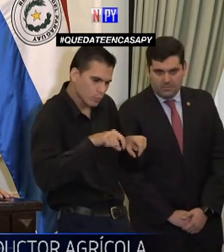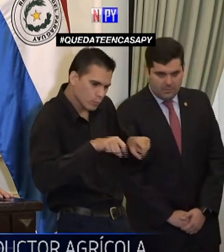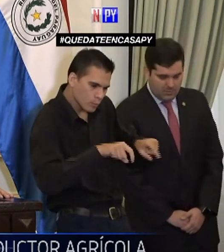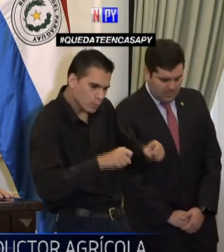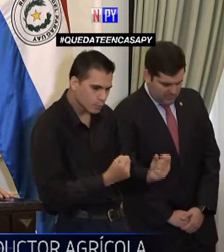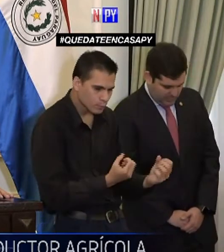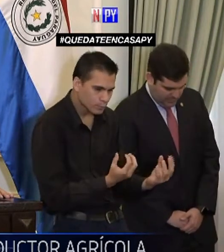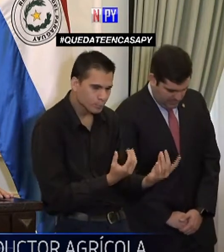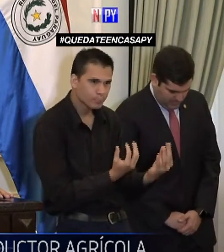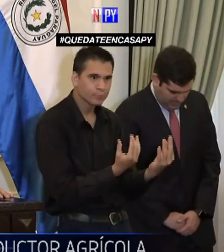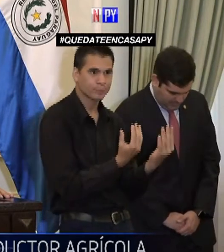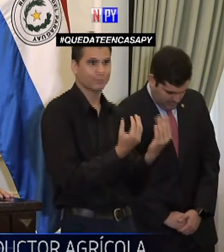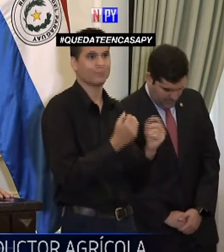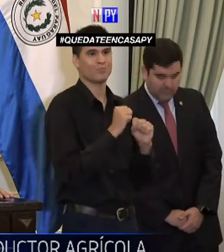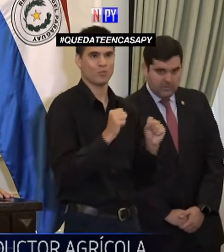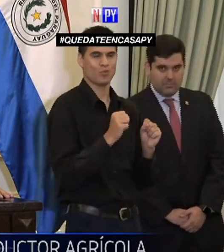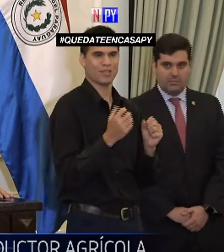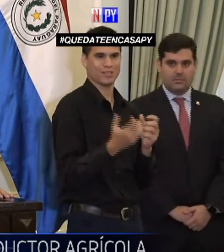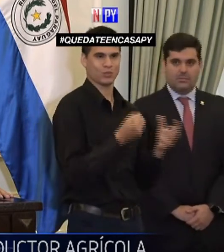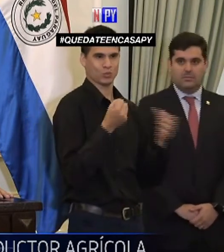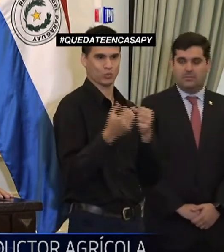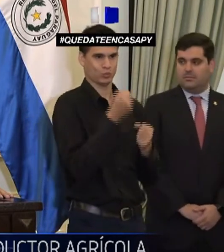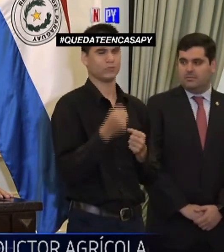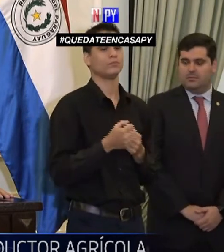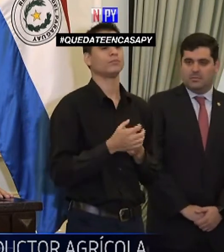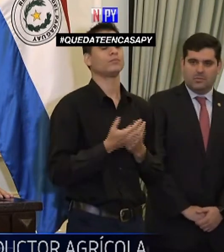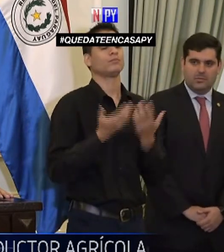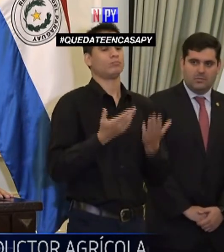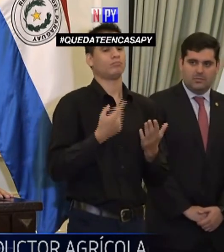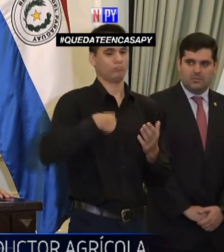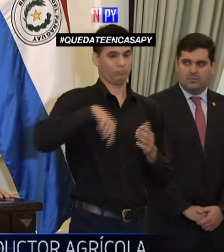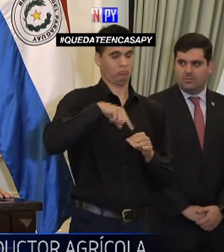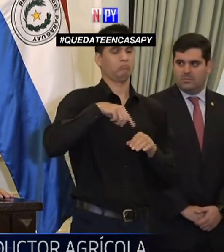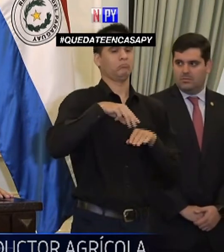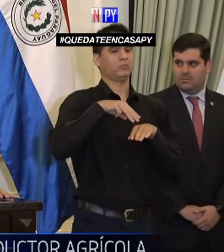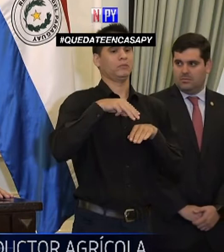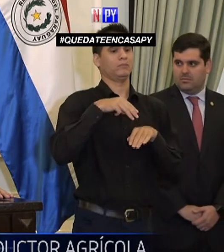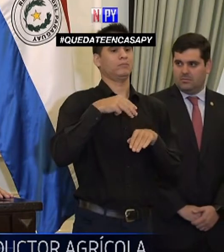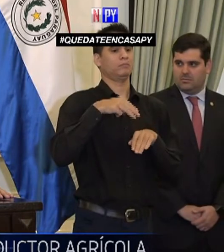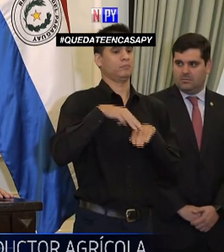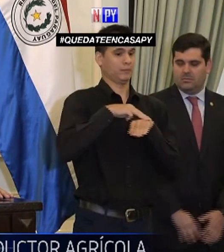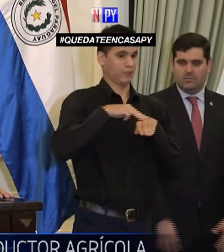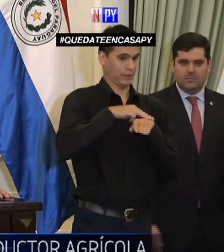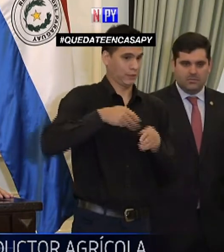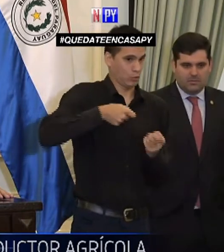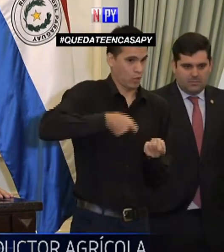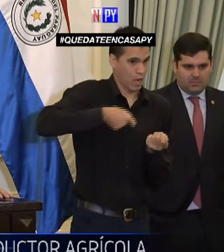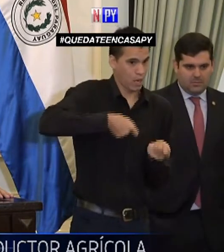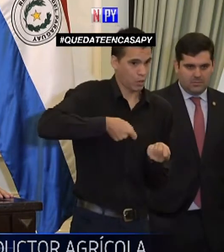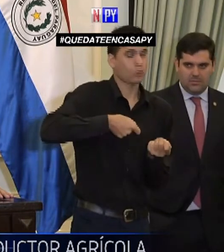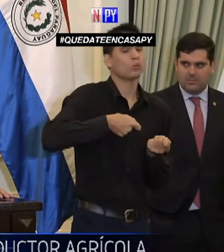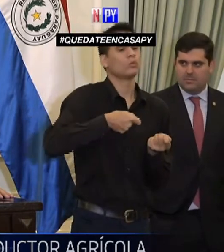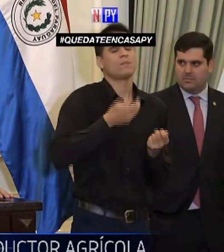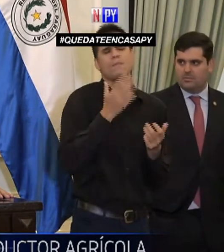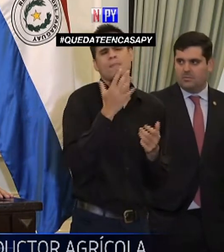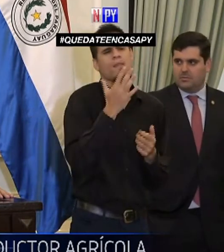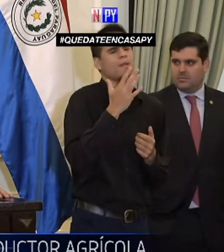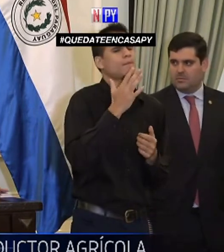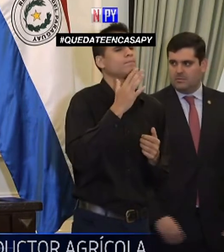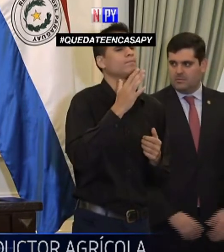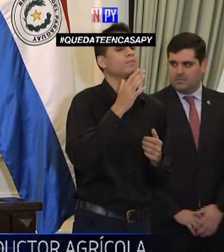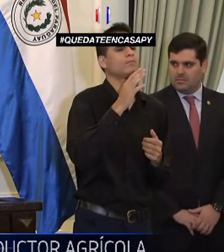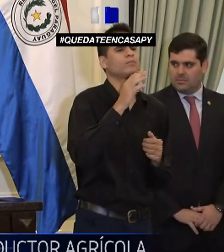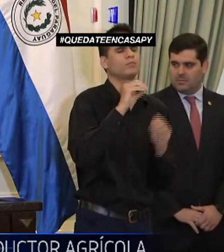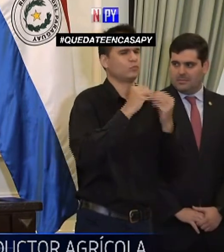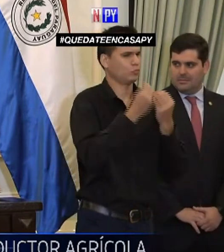una cantidad de asistidos por el Ministerio de Agricultura, que son más o menos el 50% de estos